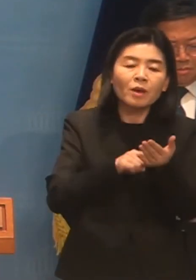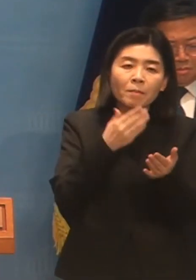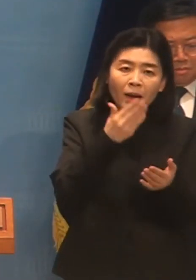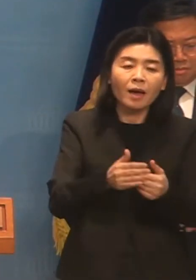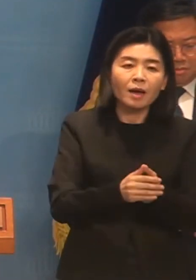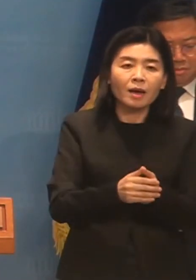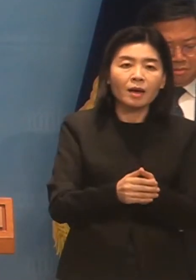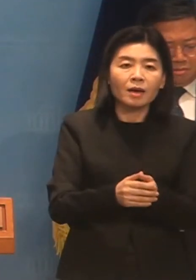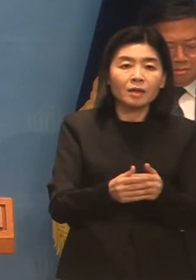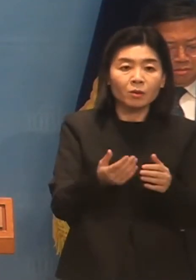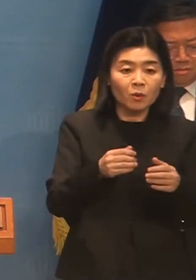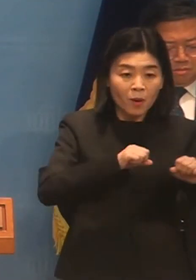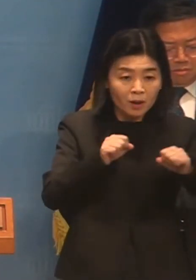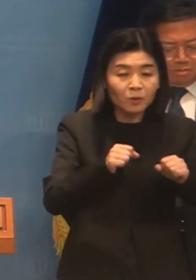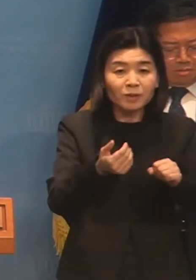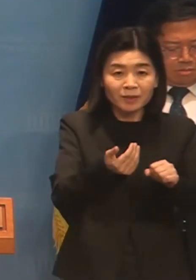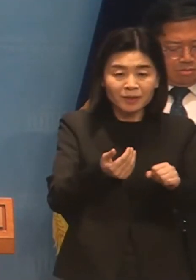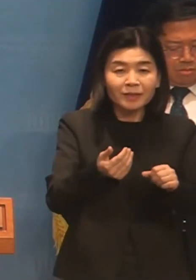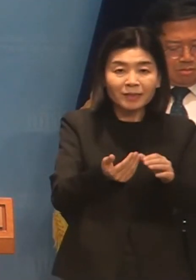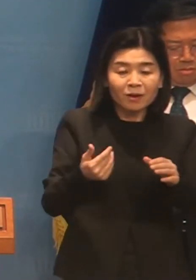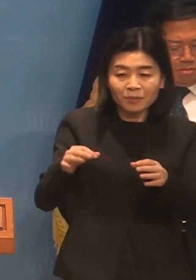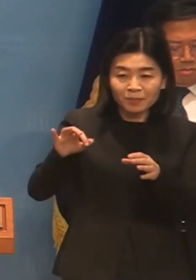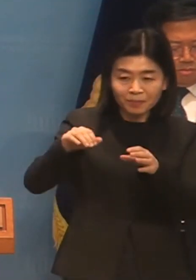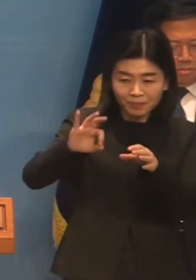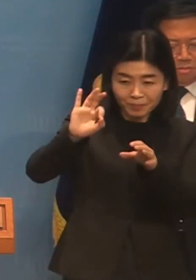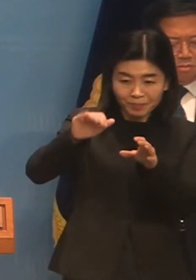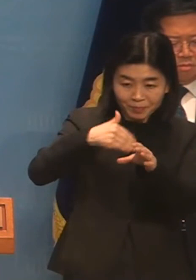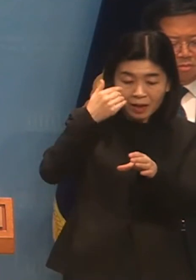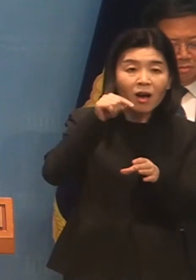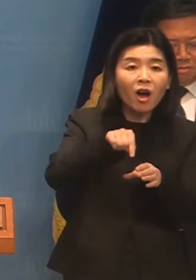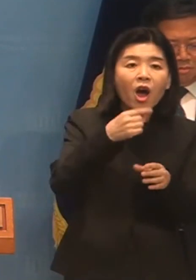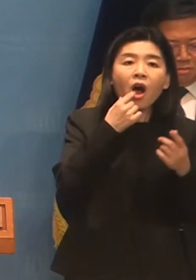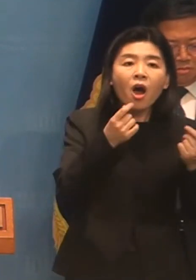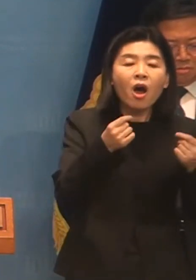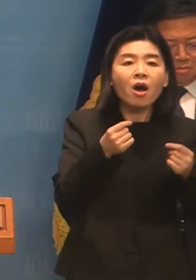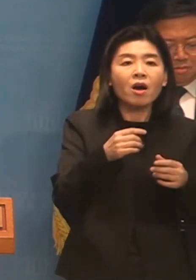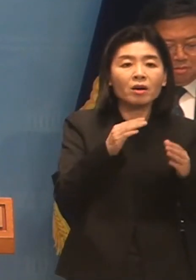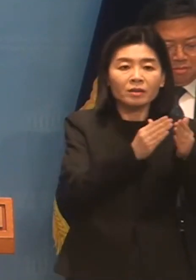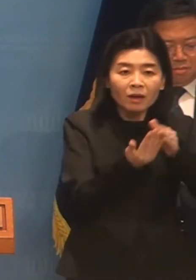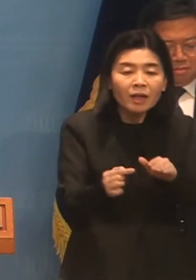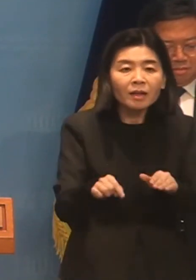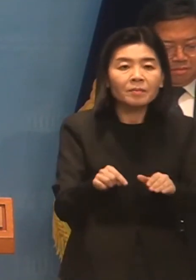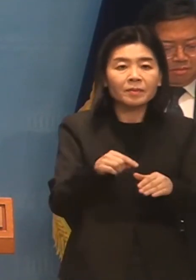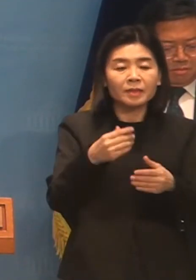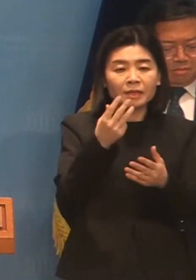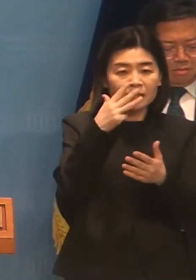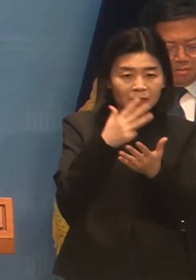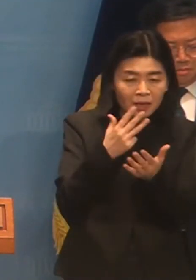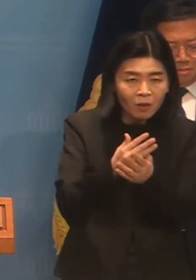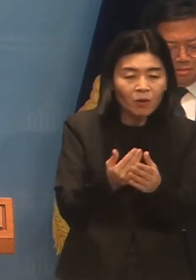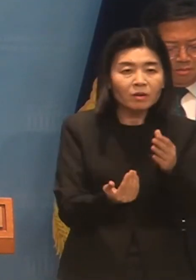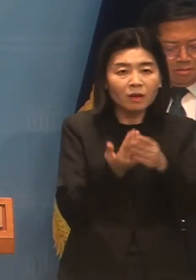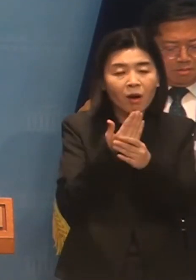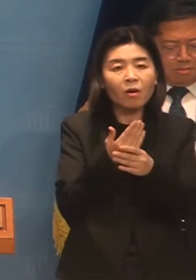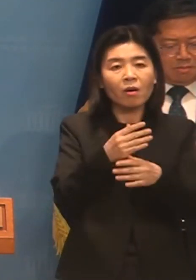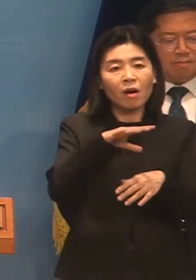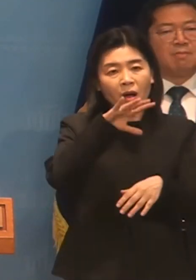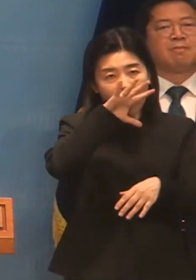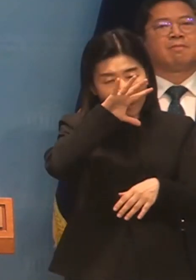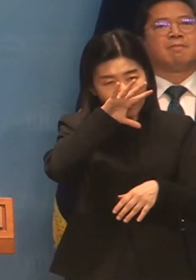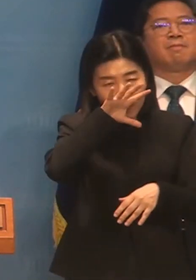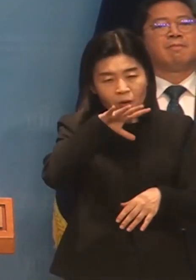아시는 것처럼 천안함, 세월호, 이태원, 아프리카 돼지열병, 코로나,